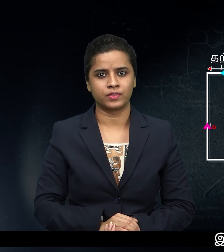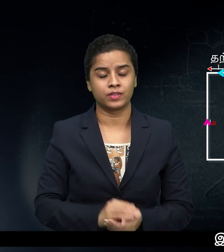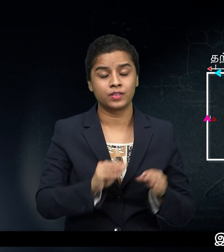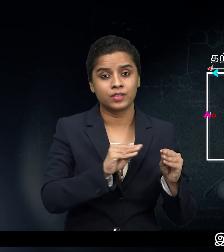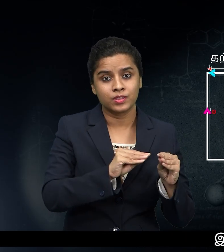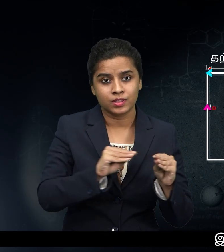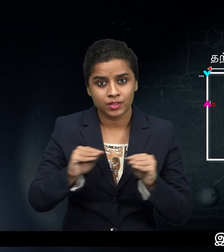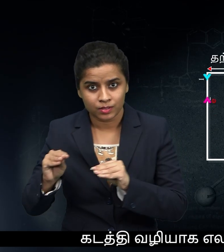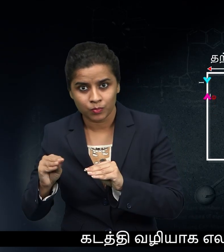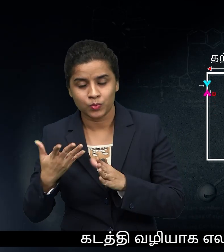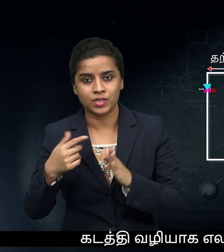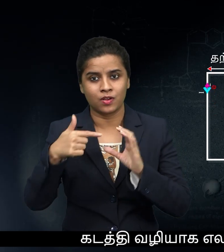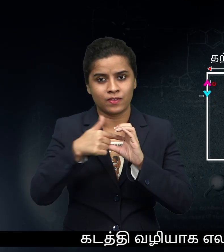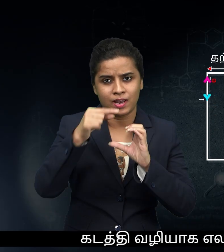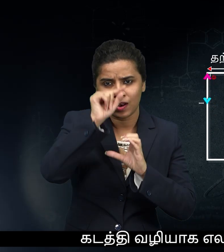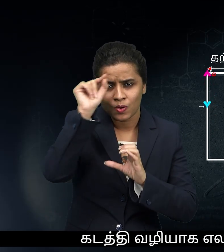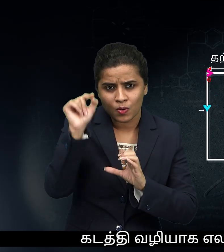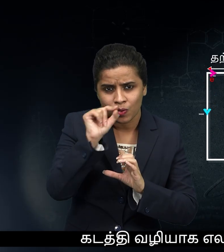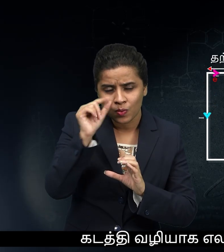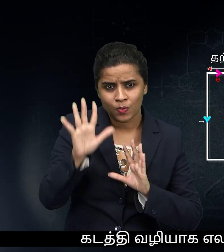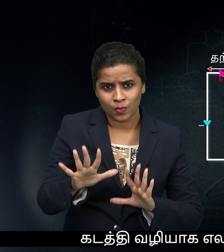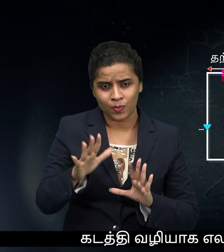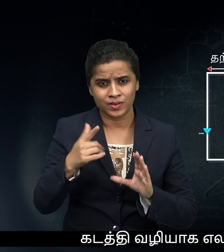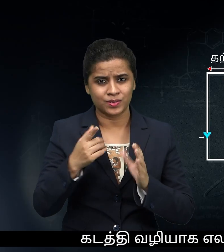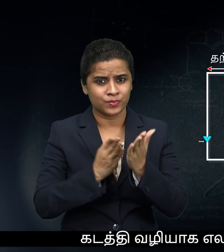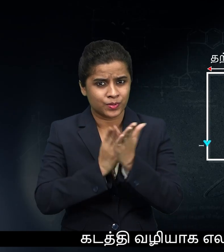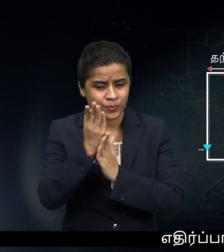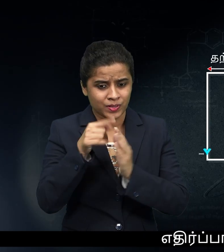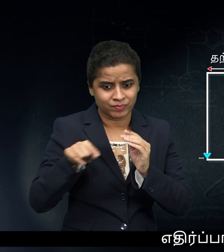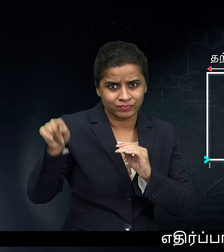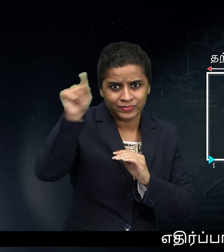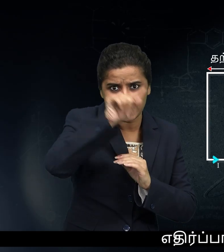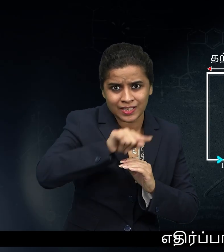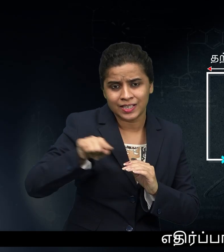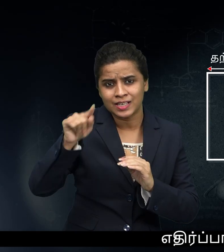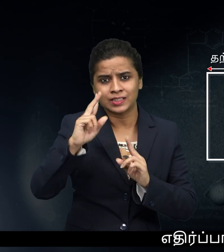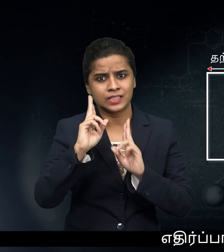இவ்வாறு ஒரு கடத்தி வழியாக எலக்ட்ரான்களின் இயக்கம் அதன் எதிர்ப்பால் பின்னடைகிறது.